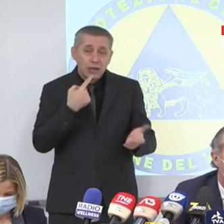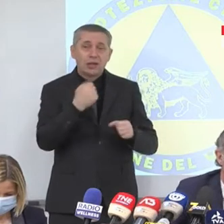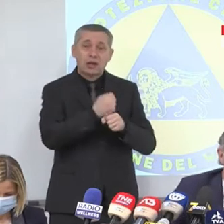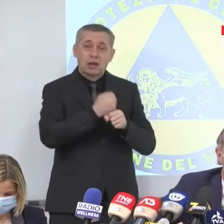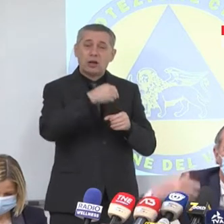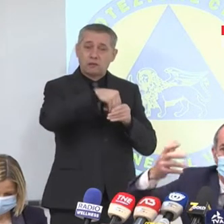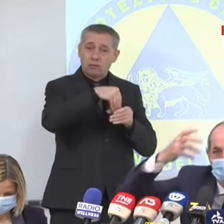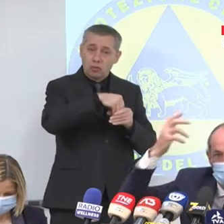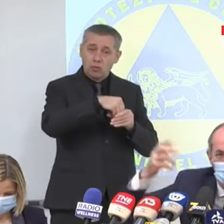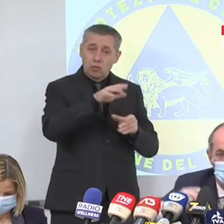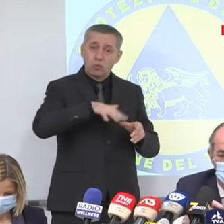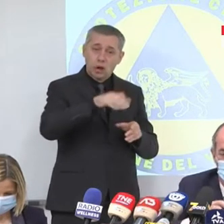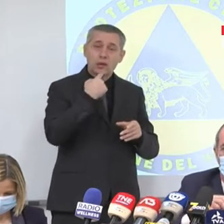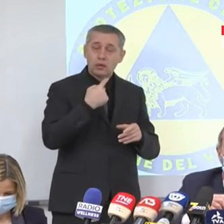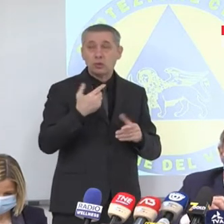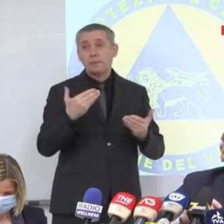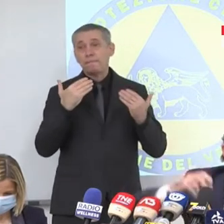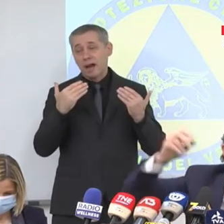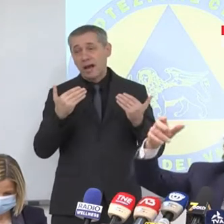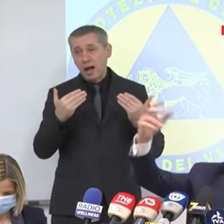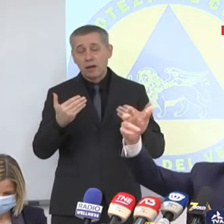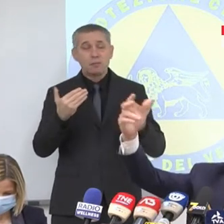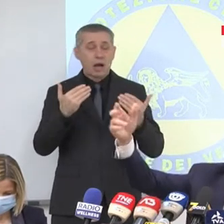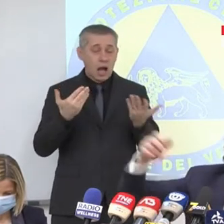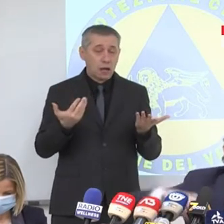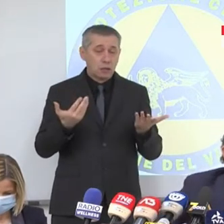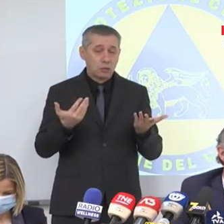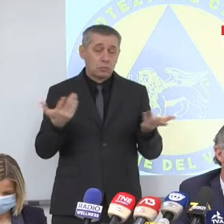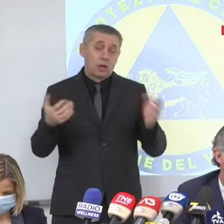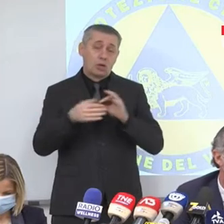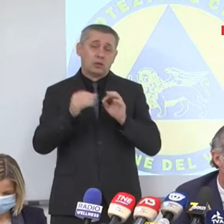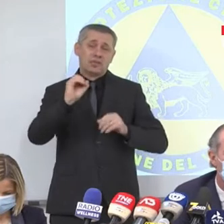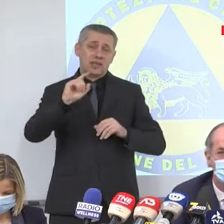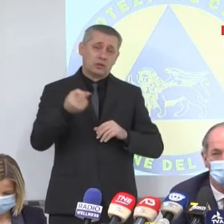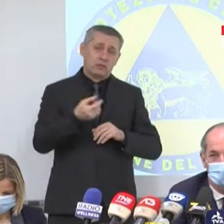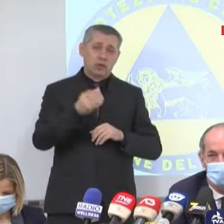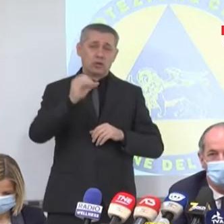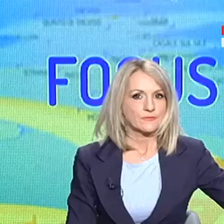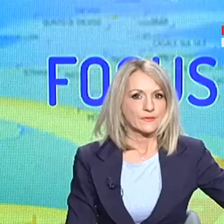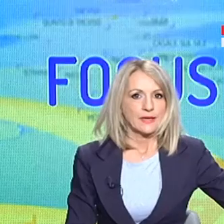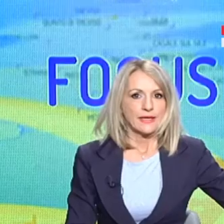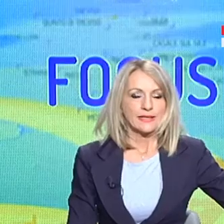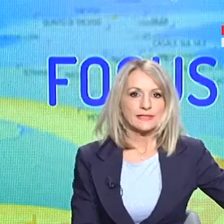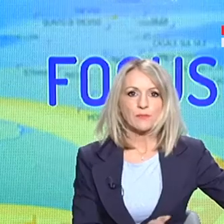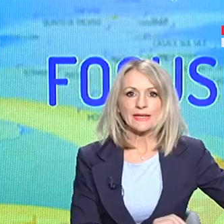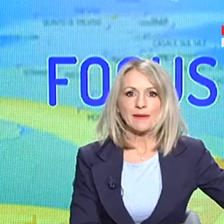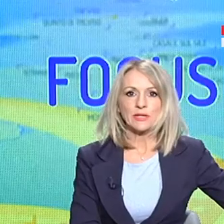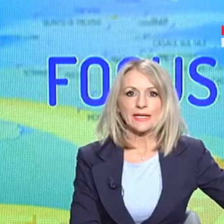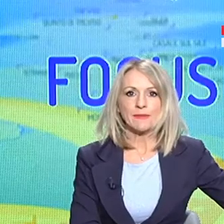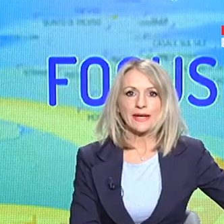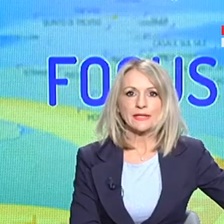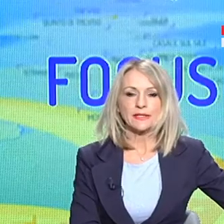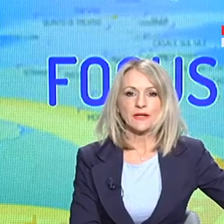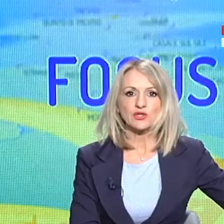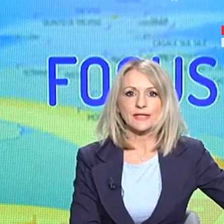potessimo vendere anche questo plus in più, che poi riguarderà lo 0,0% dei turisti. E adesso parliamo